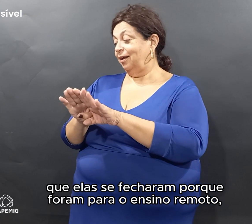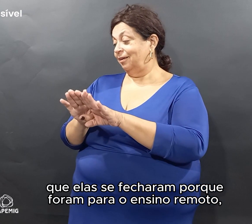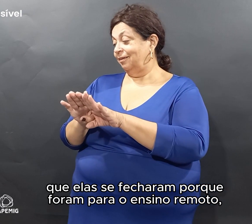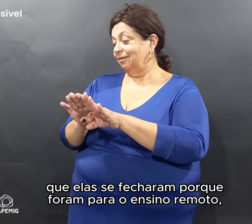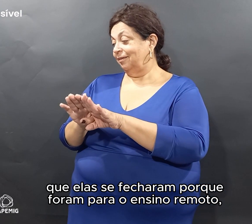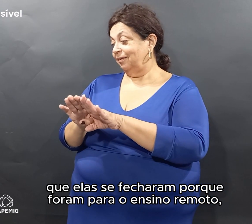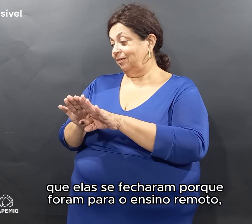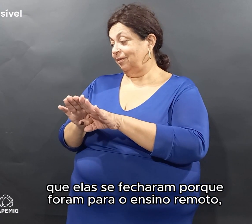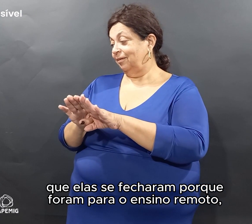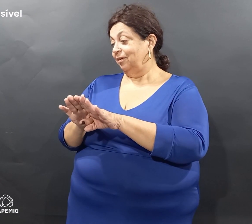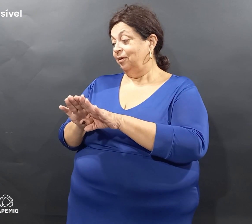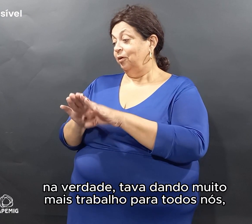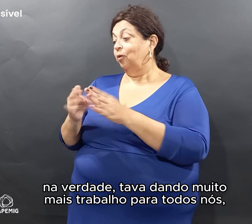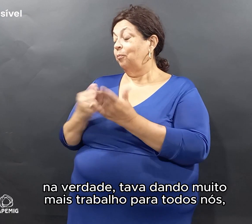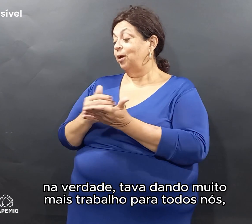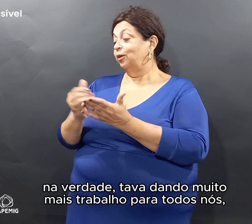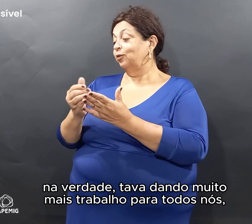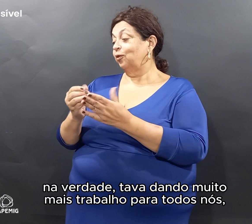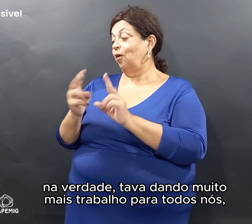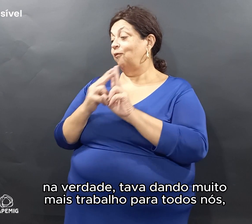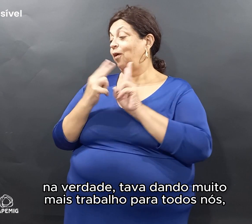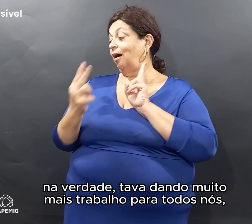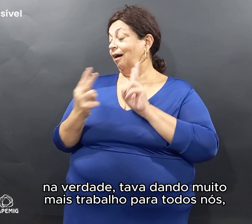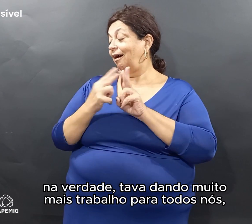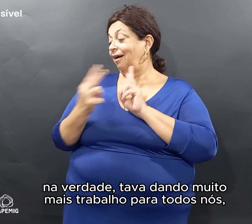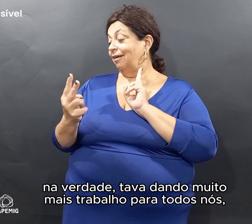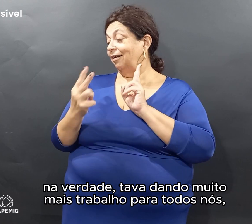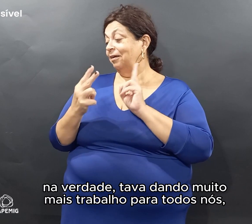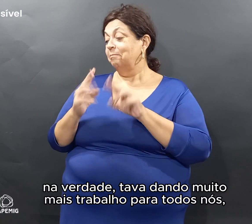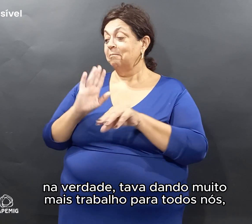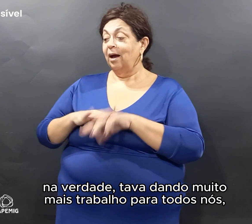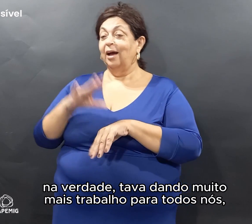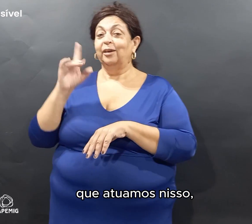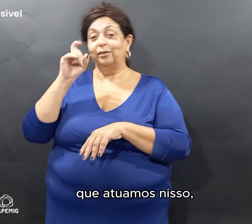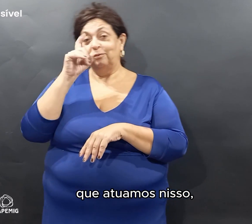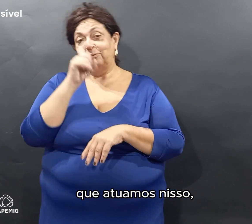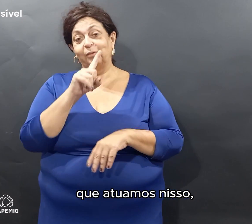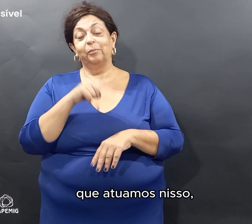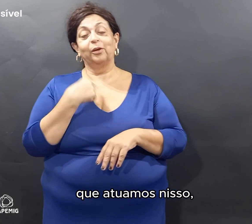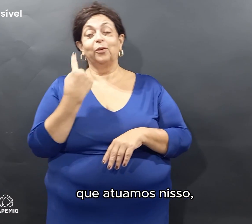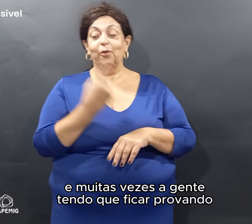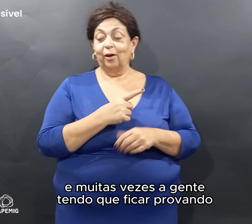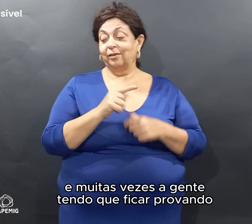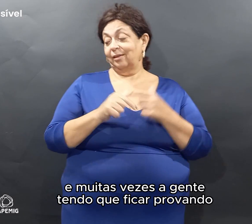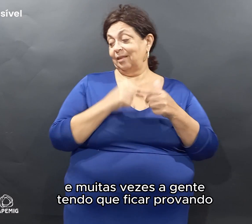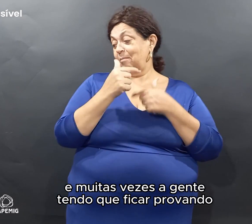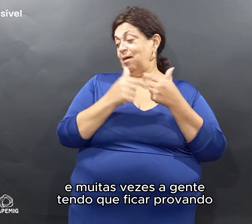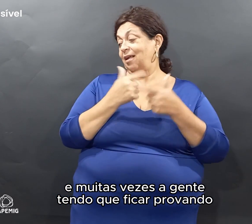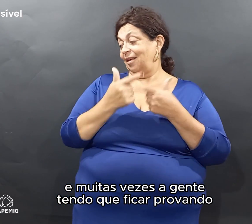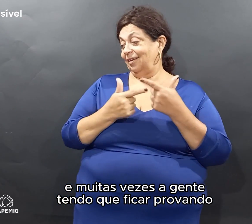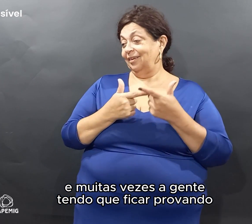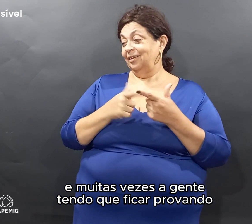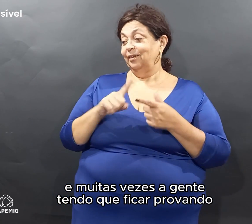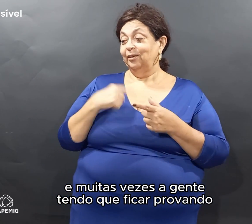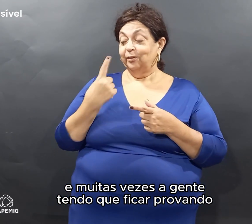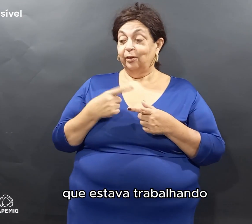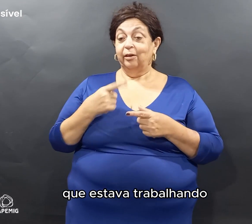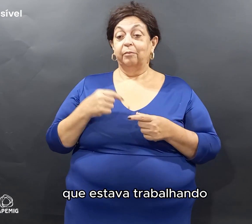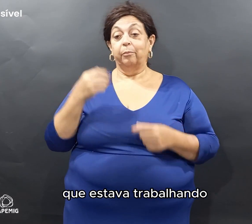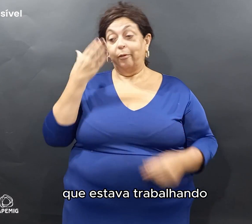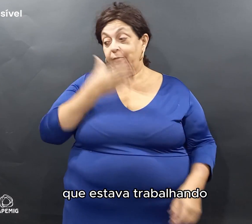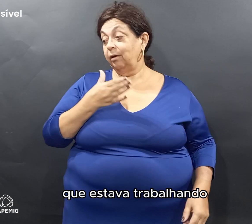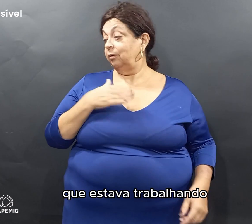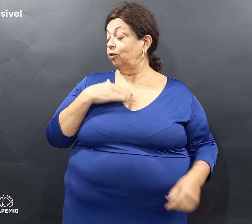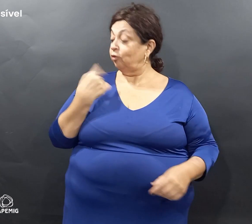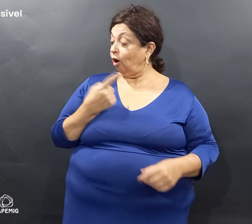o ensino remoto, na verdade estava dando muito mais trabalho para todos nós que atuamos nisso e muitas vezes a gente tendo que ficar provando que